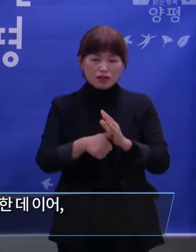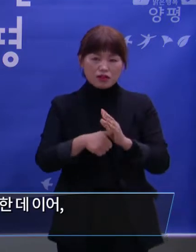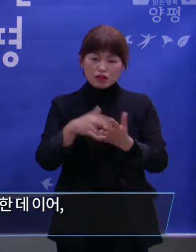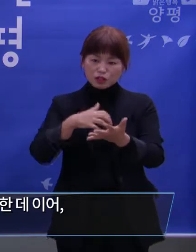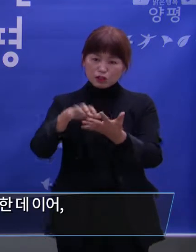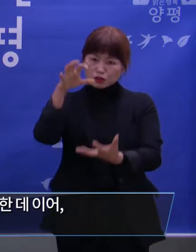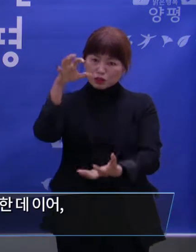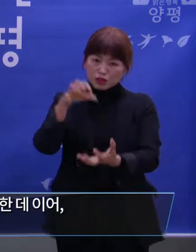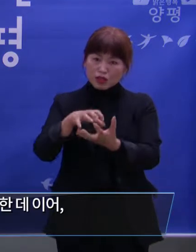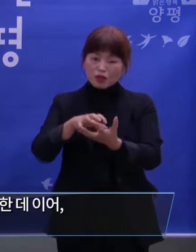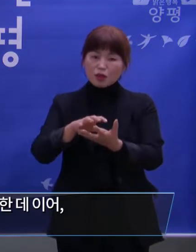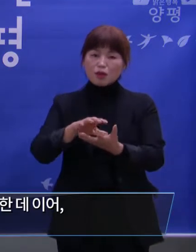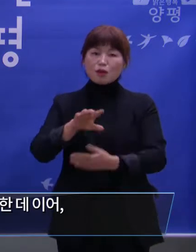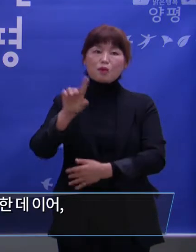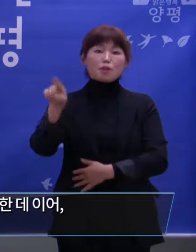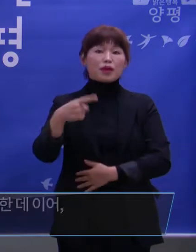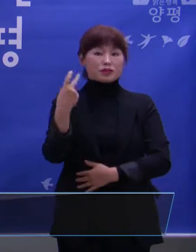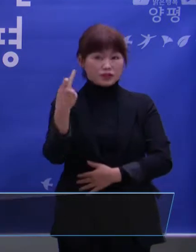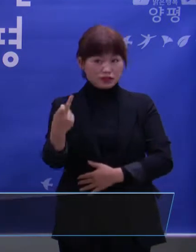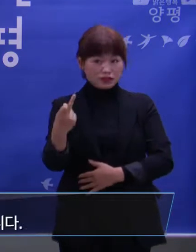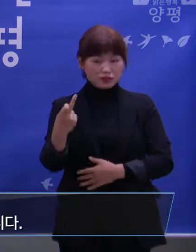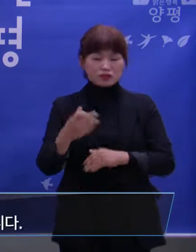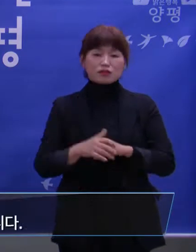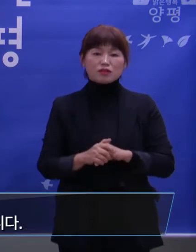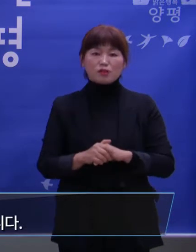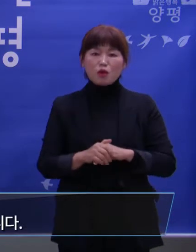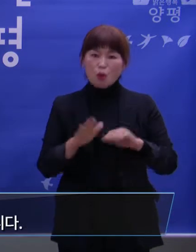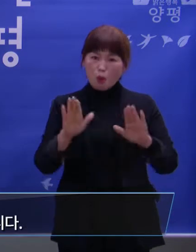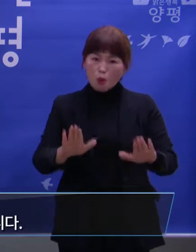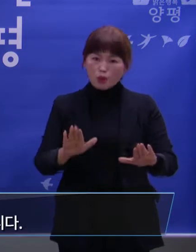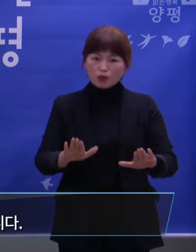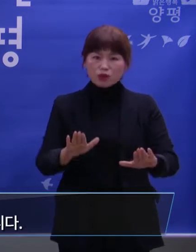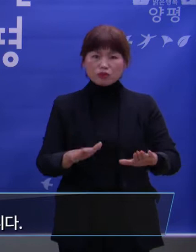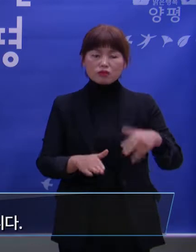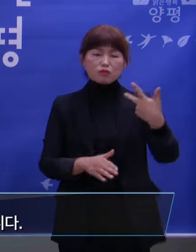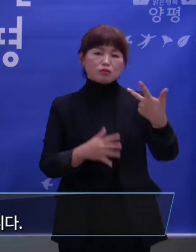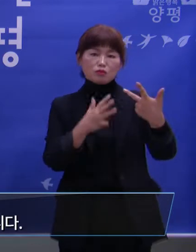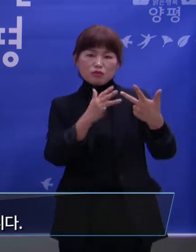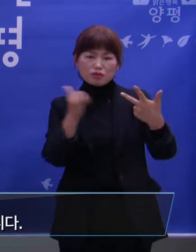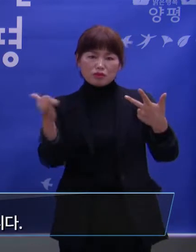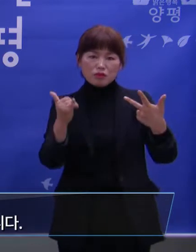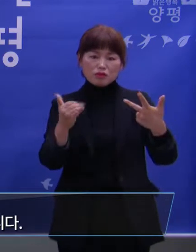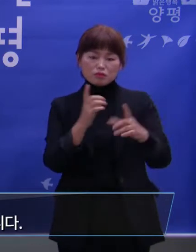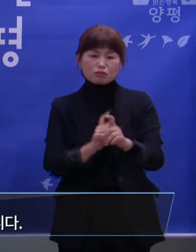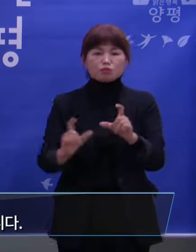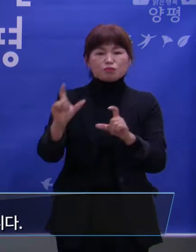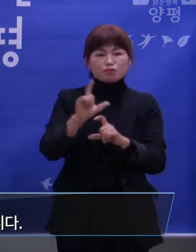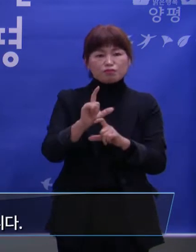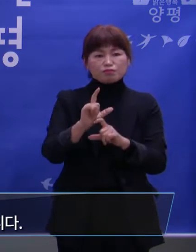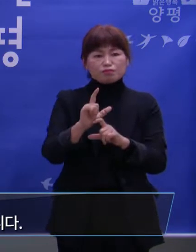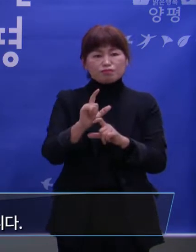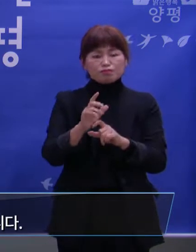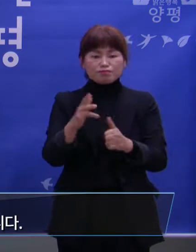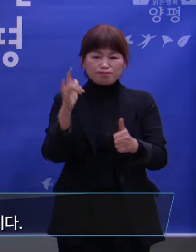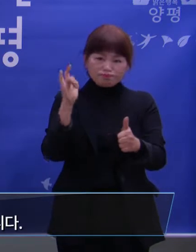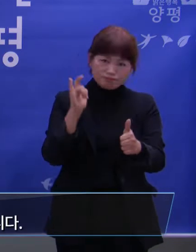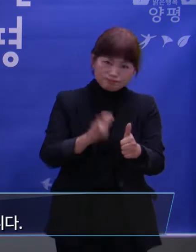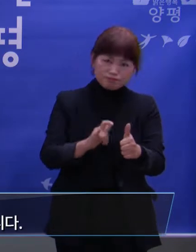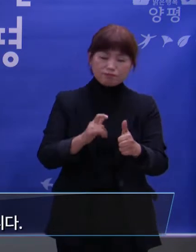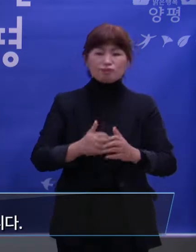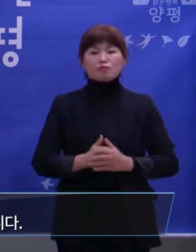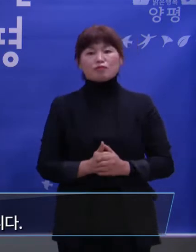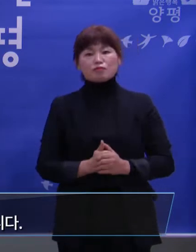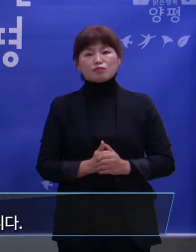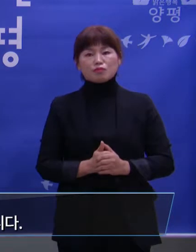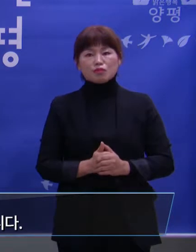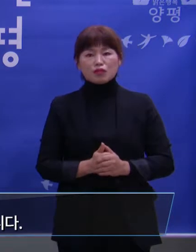확진자가 발생한 데 이어 오늘 7명이 추가로 확진되는 등